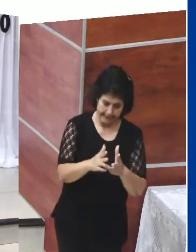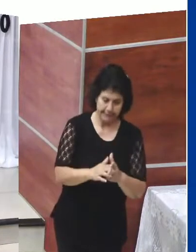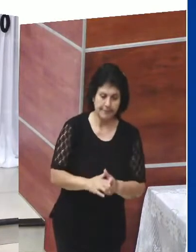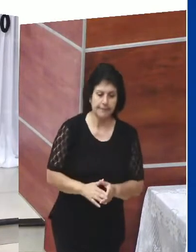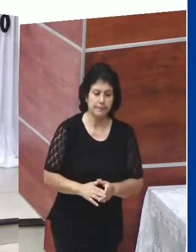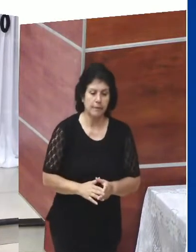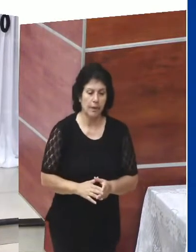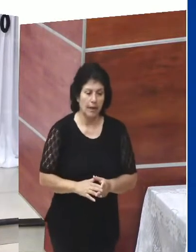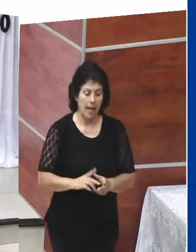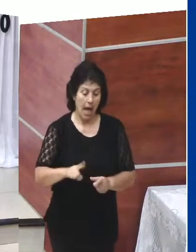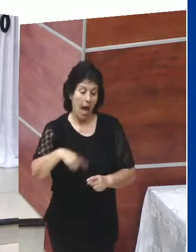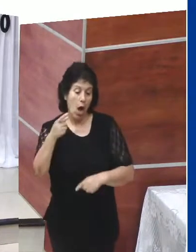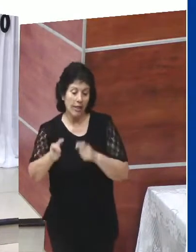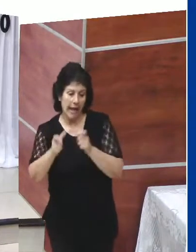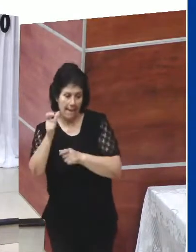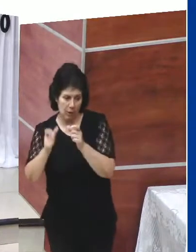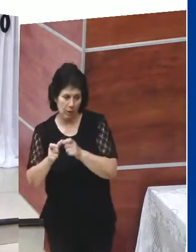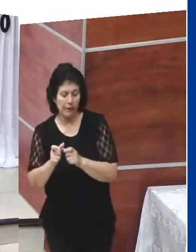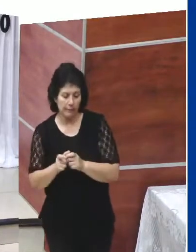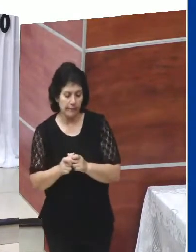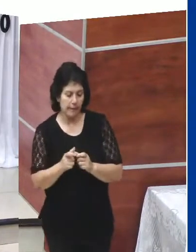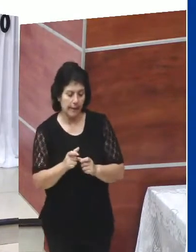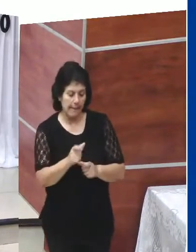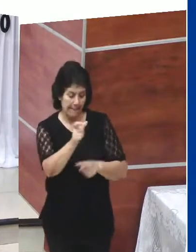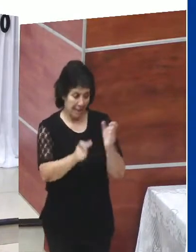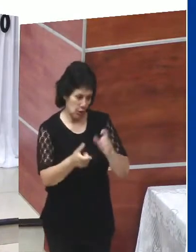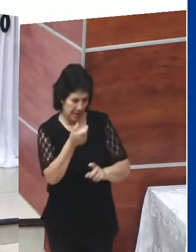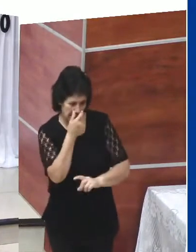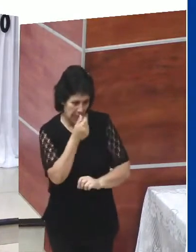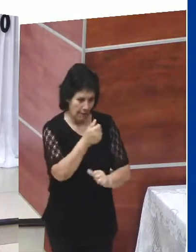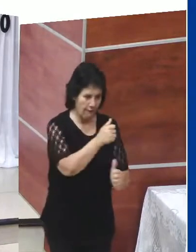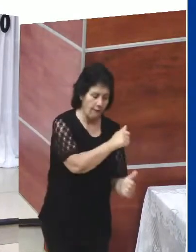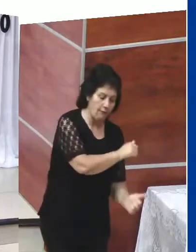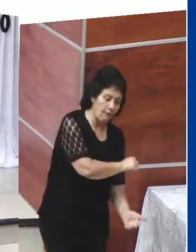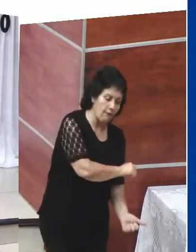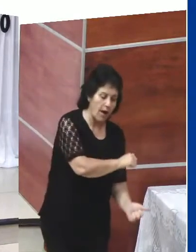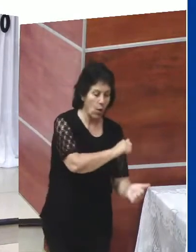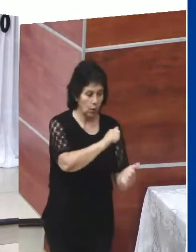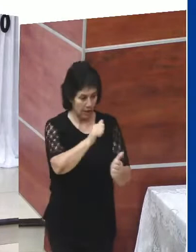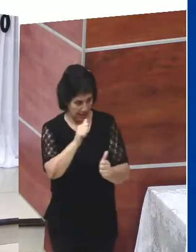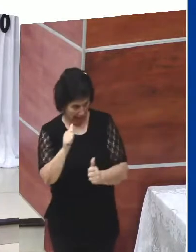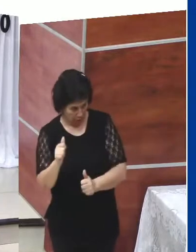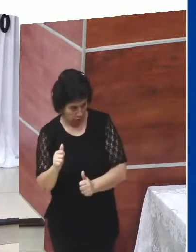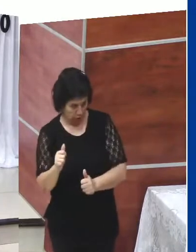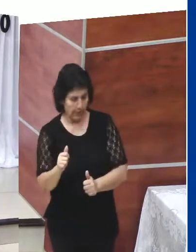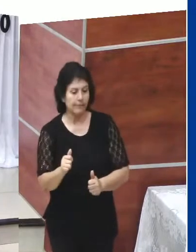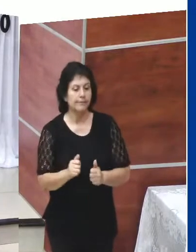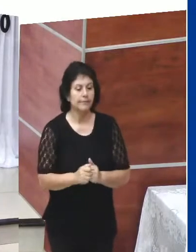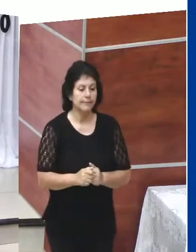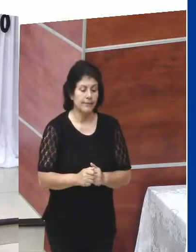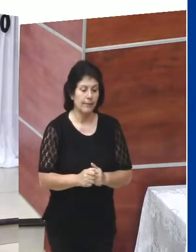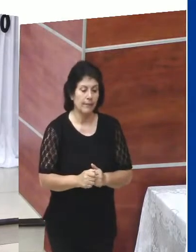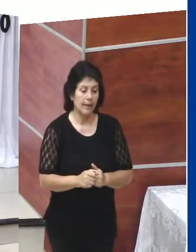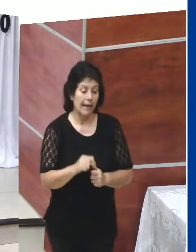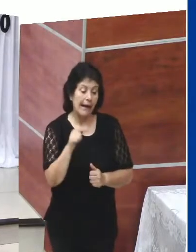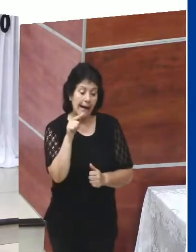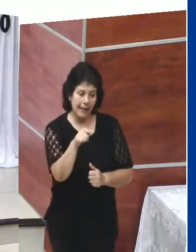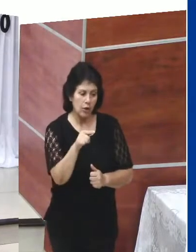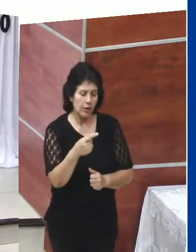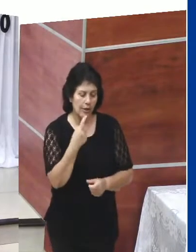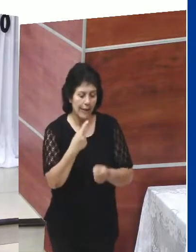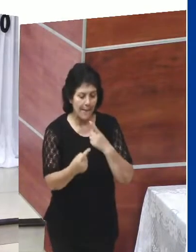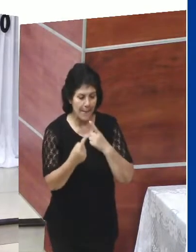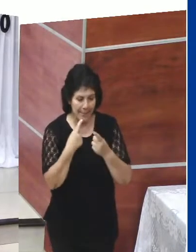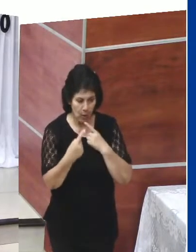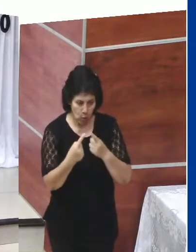encuestó a recién bautizados, a nuevos conversos, cristianos nacidos recientemente, y revela